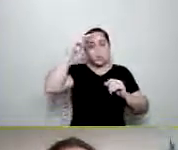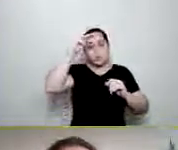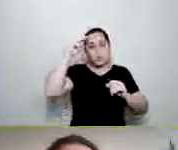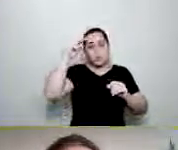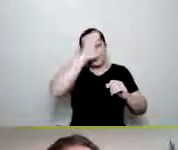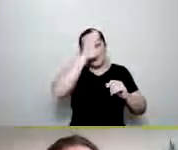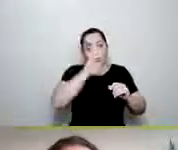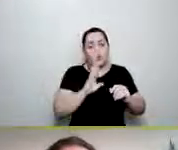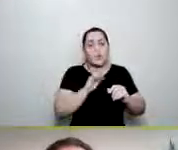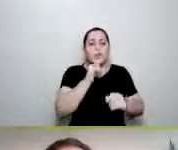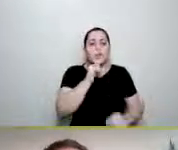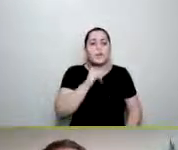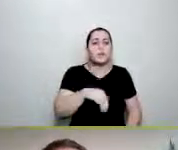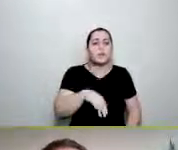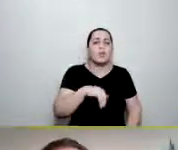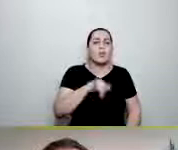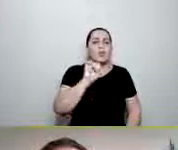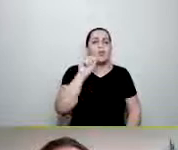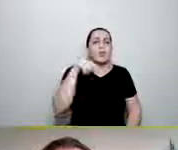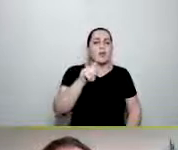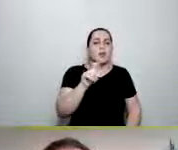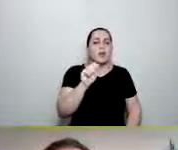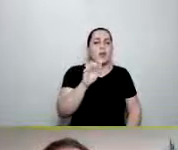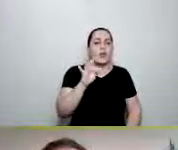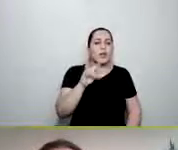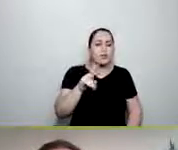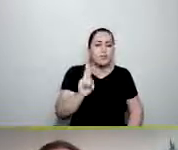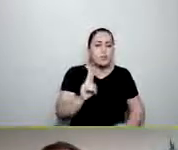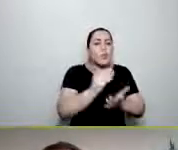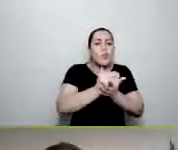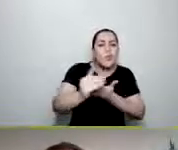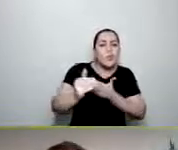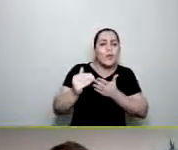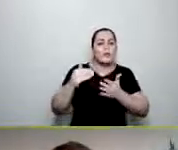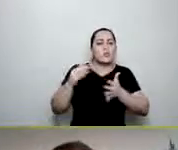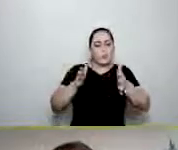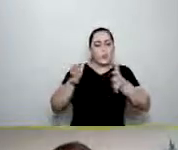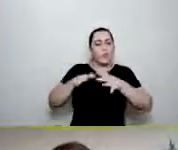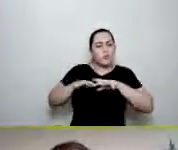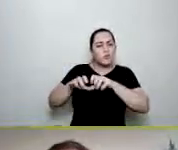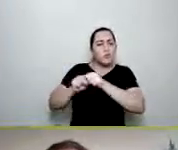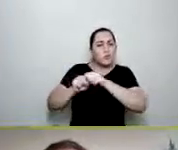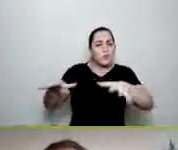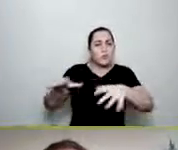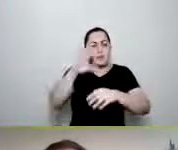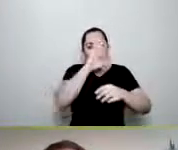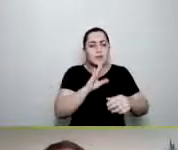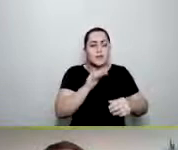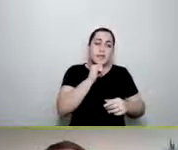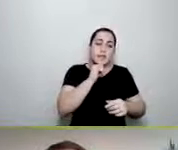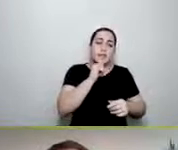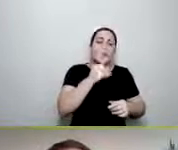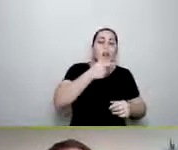Especialmente o Nheengatu, a língua geral, né? Que foi a língua da colonização do Brasil. O Guarani, no sul e tal, são as